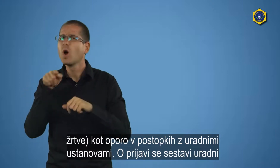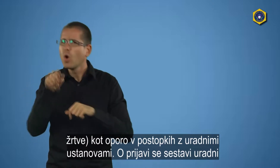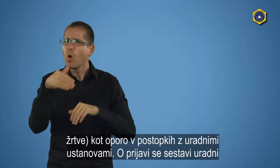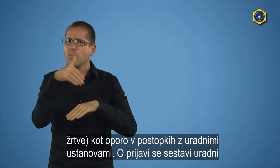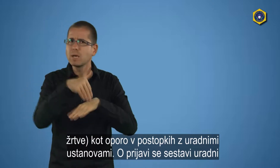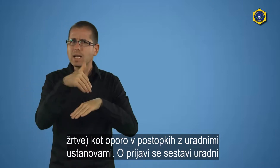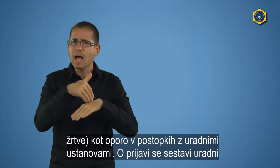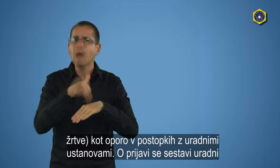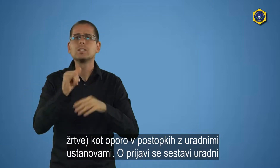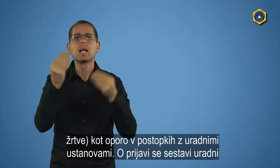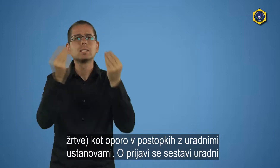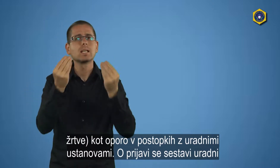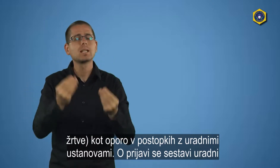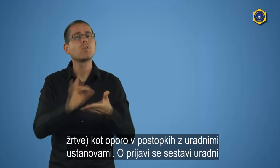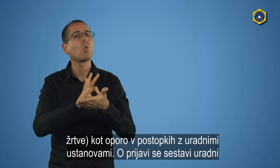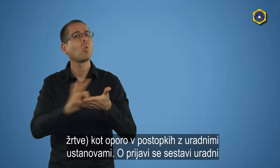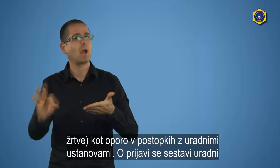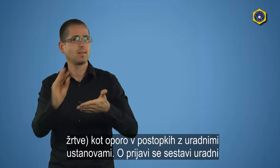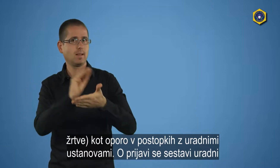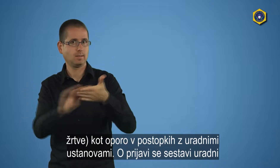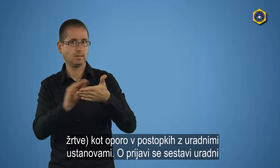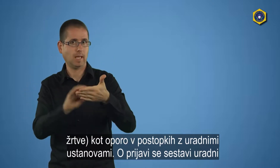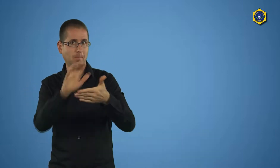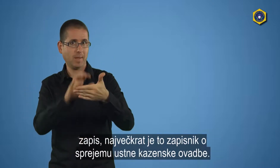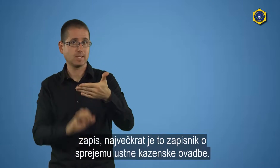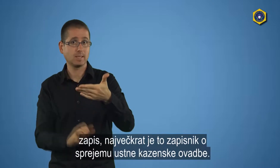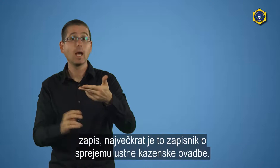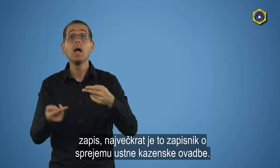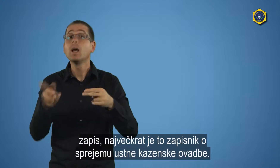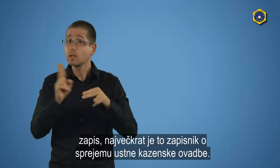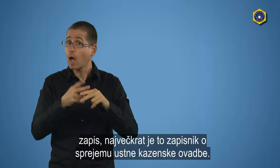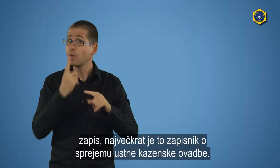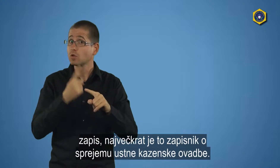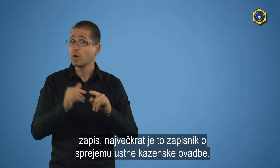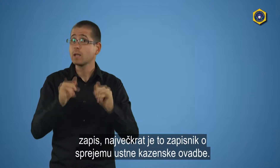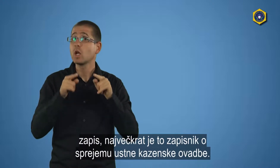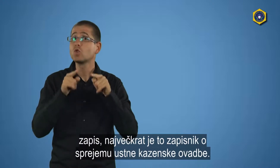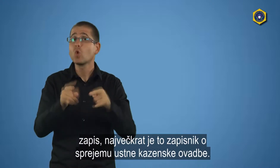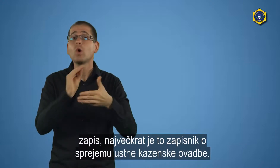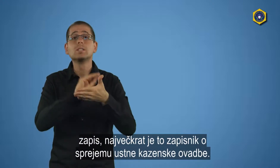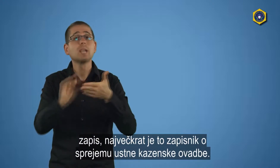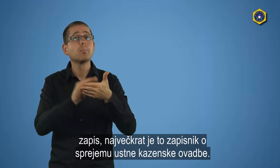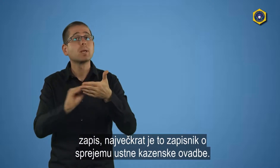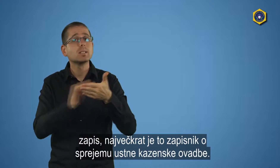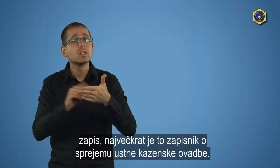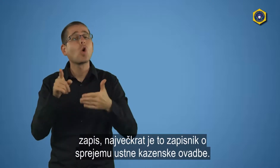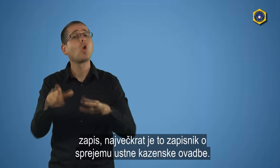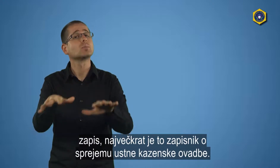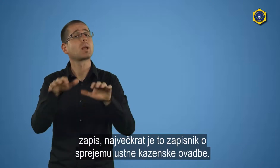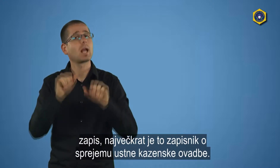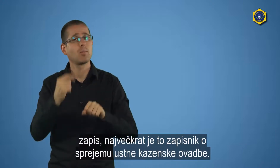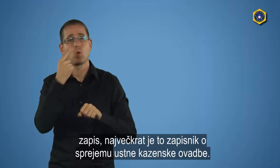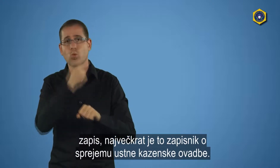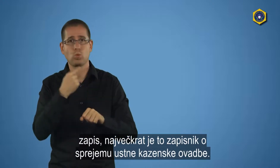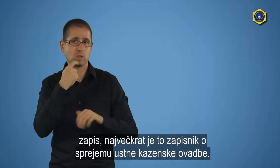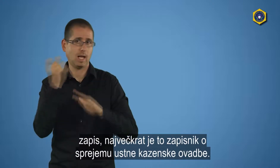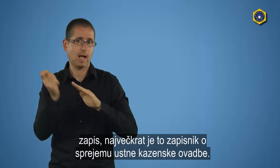O prijavi se sestavi uradni zapis. Največkrat je to zapisnik o sprejemu ustne kazenske ovadbe.